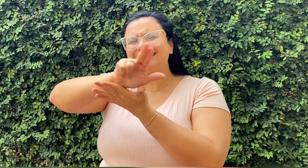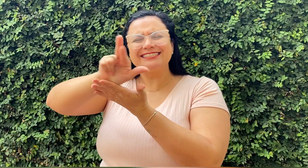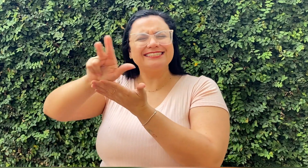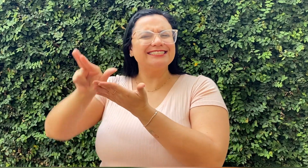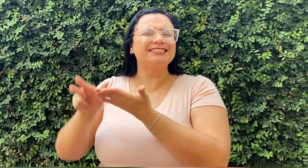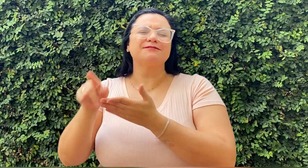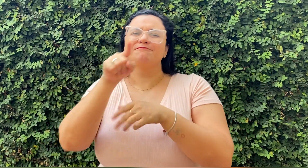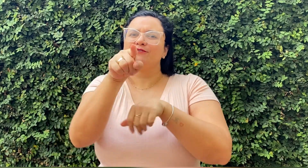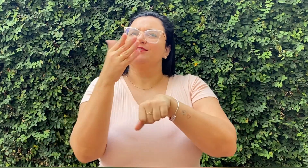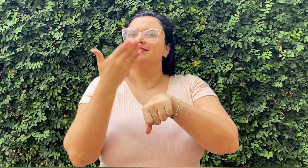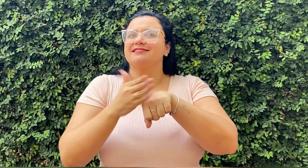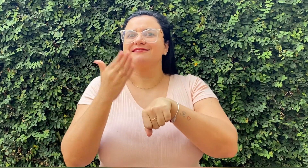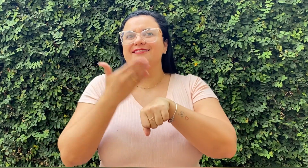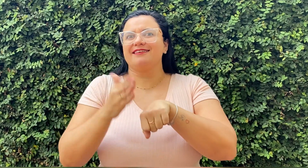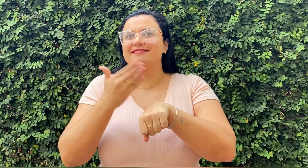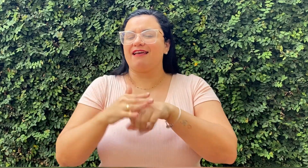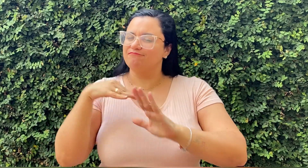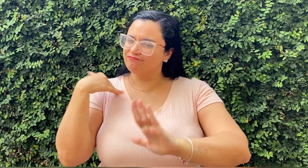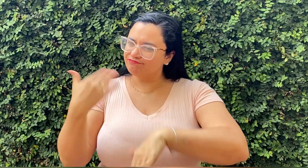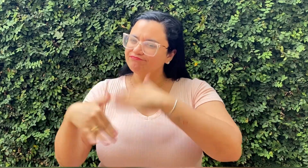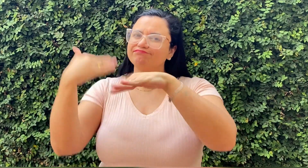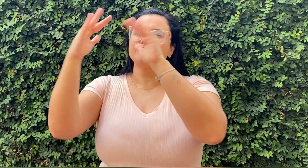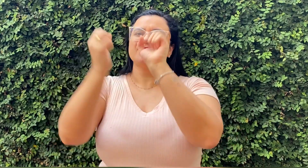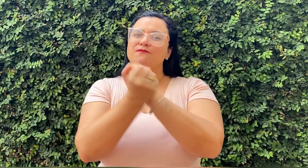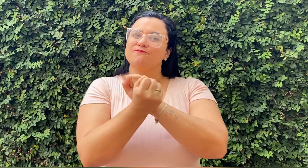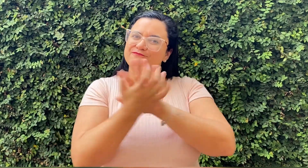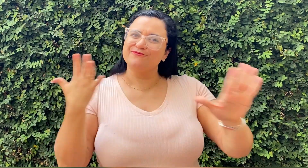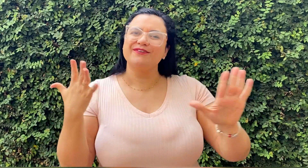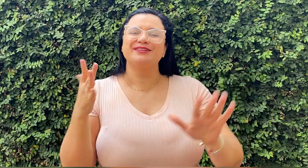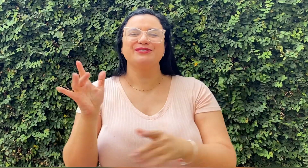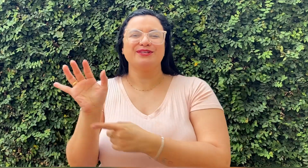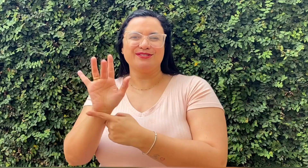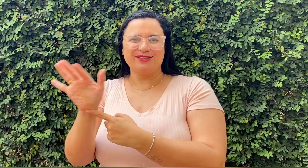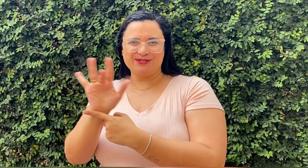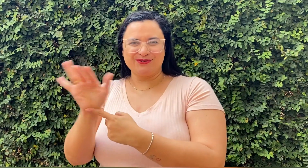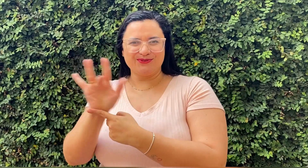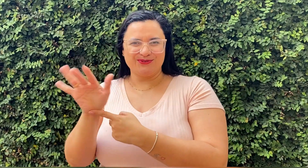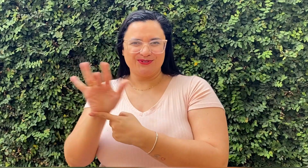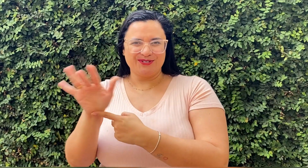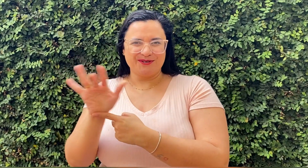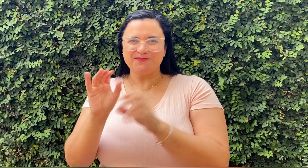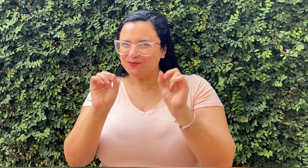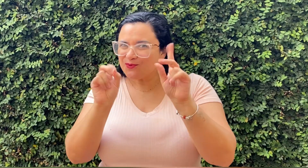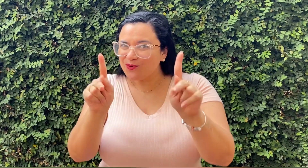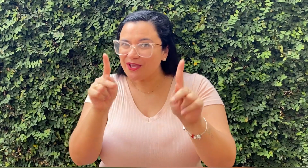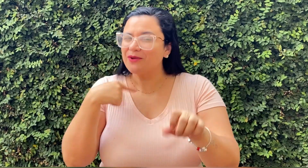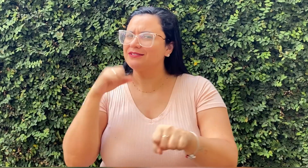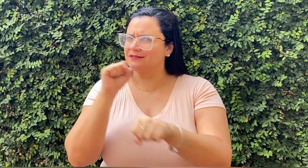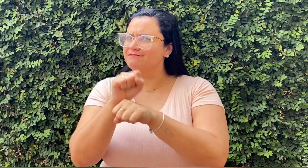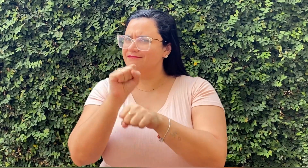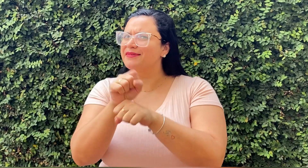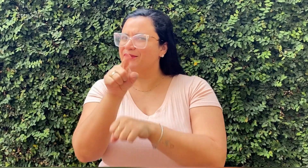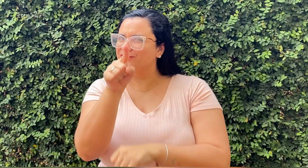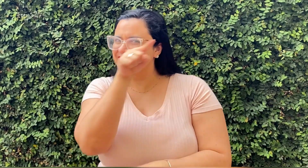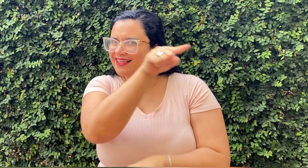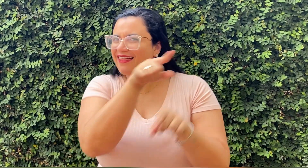outros recursos e técnicas na área da datilologia para melhorar a sua fluência, ok? Eu espero você lá